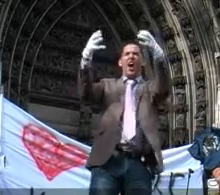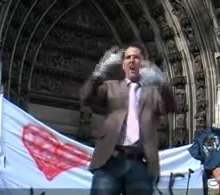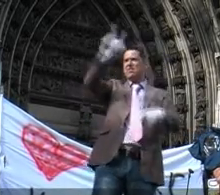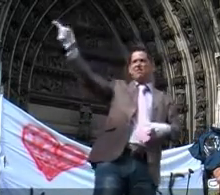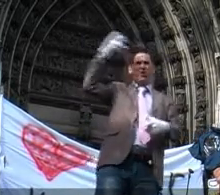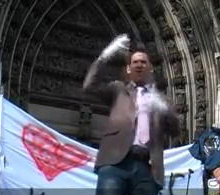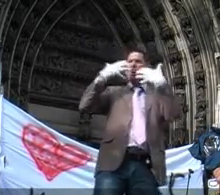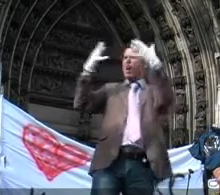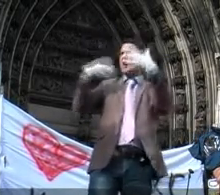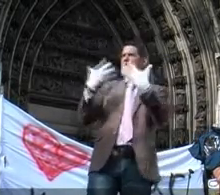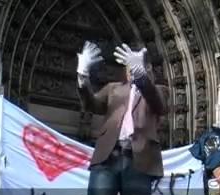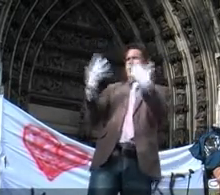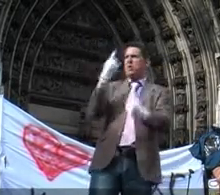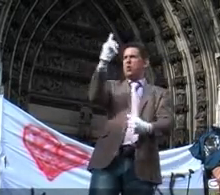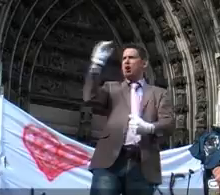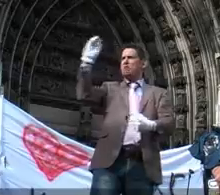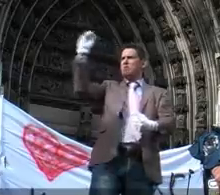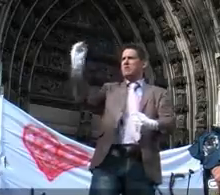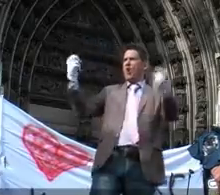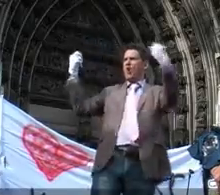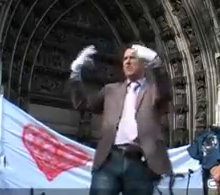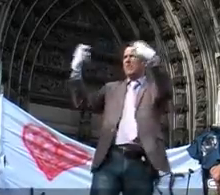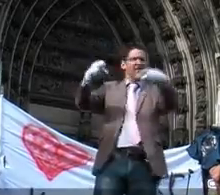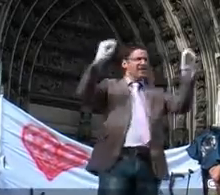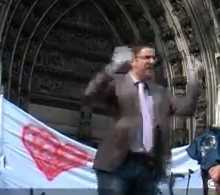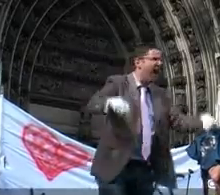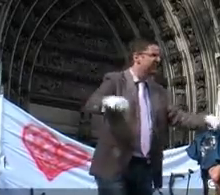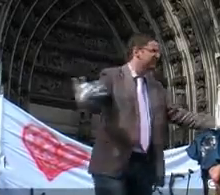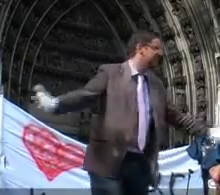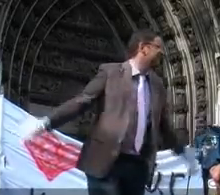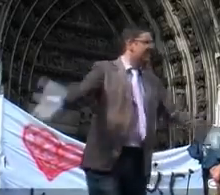Wir wollen der Politik zeigen, dass wir 100% Untertitel brauchen.